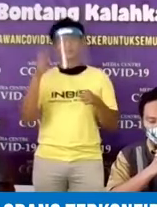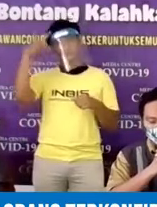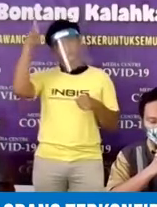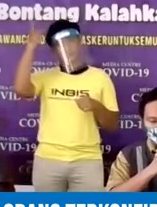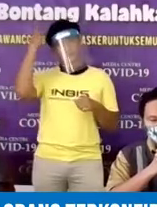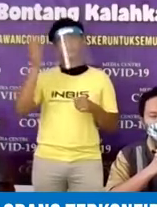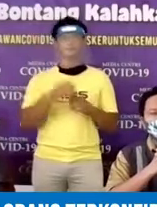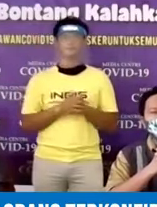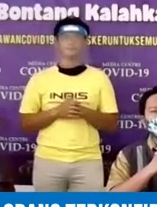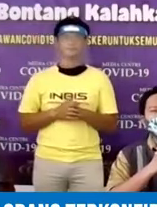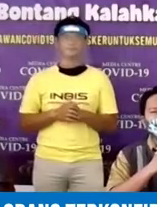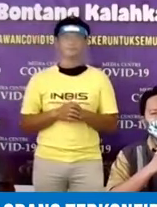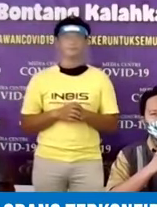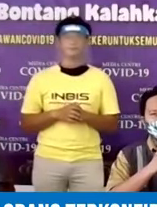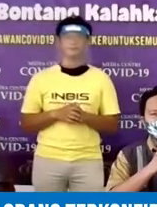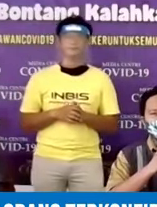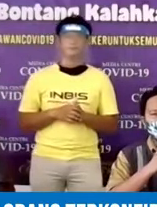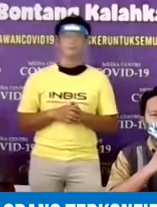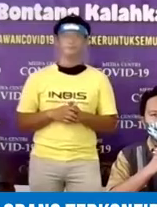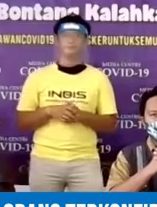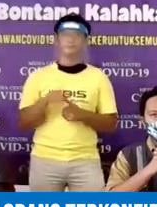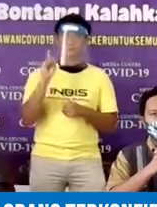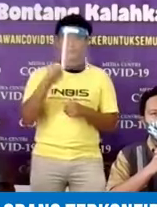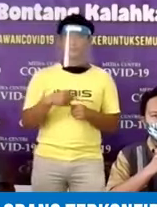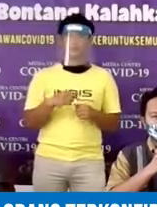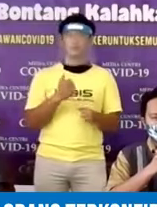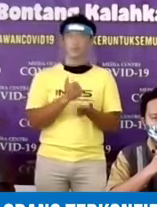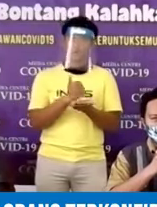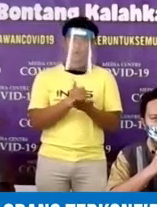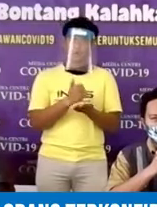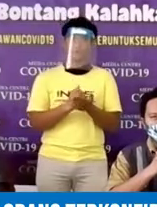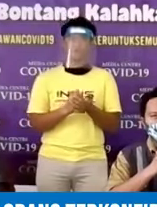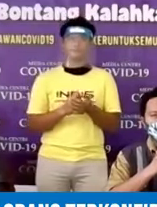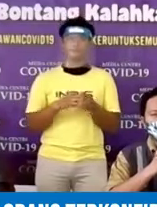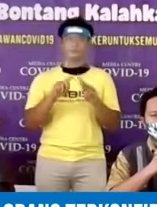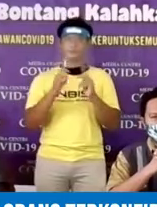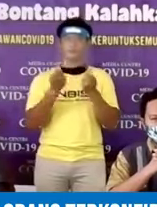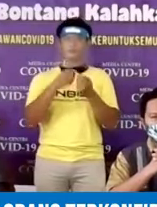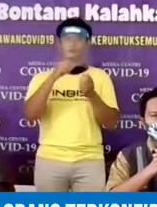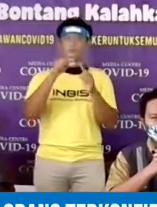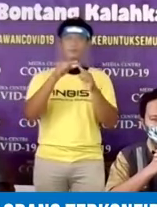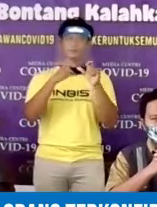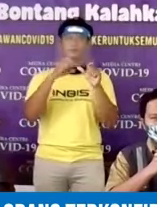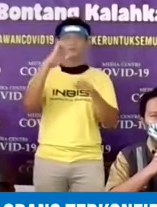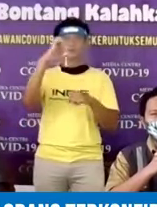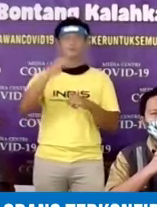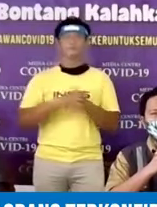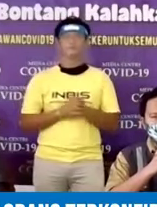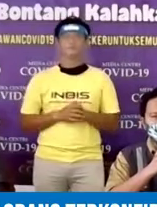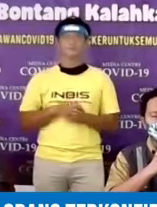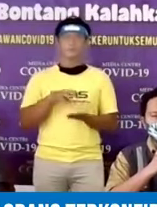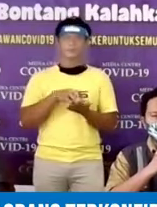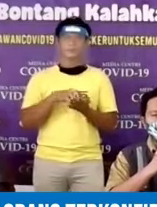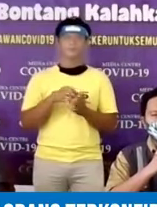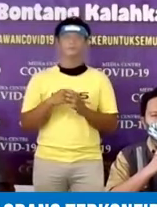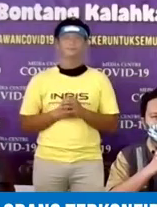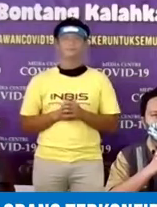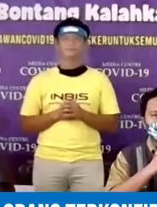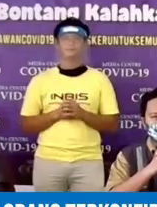19 sekira demikian sekali lagi kita ingat sama kami ingatkan untuk tetap waspada ekstra hati-hati